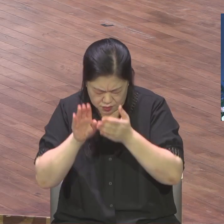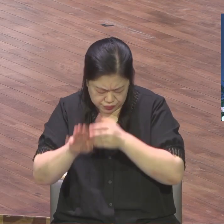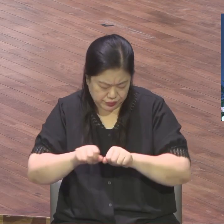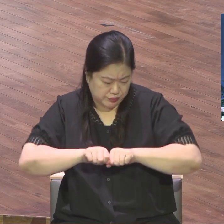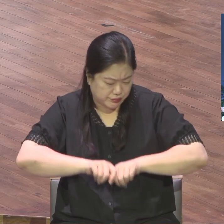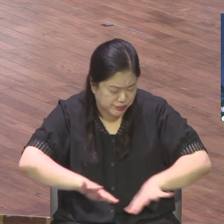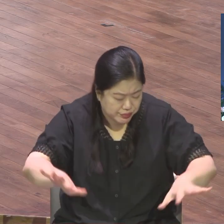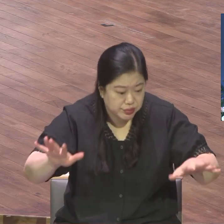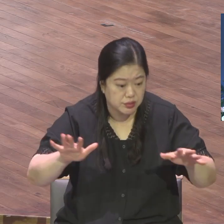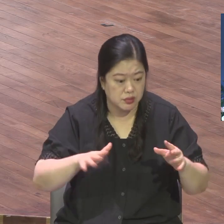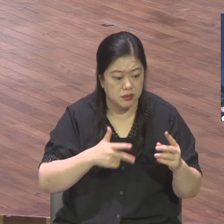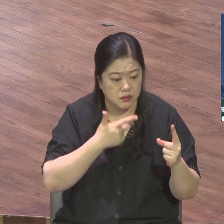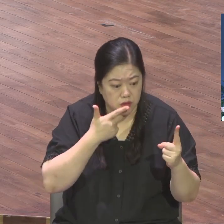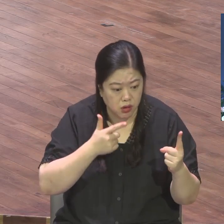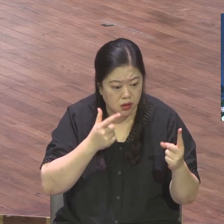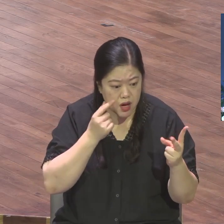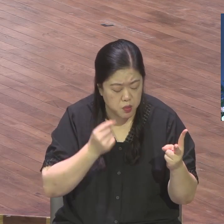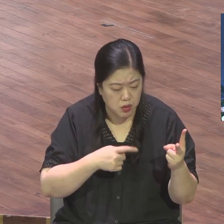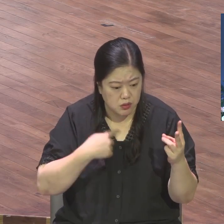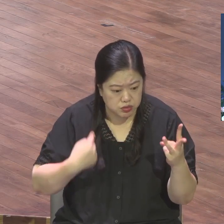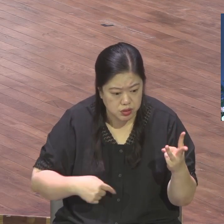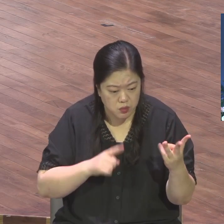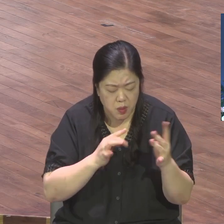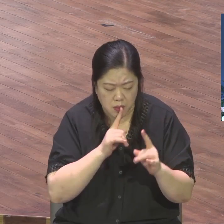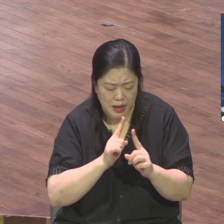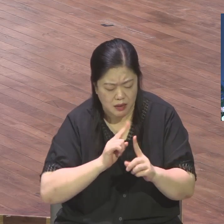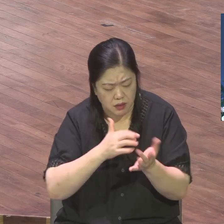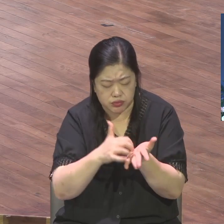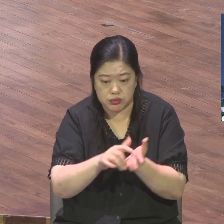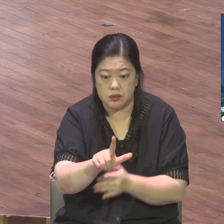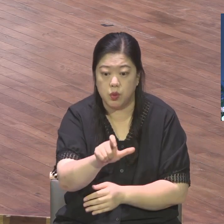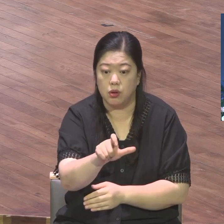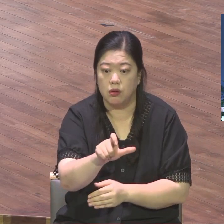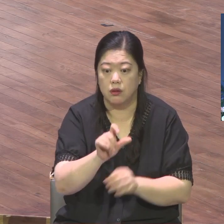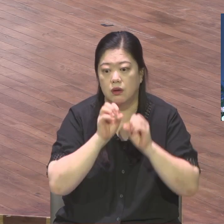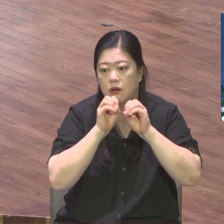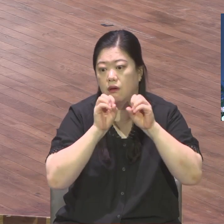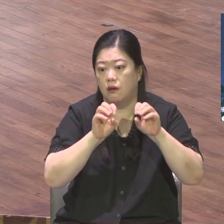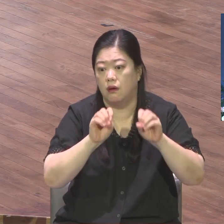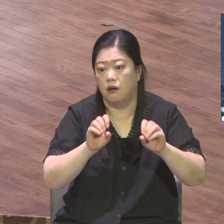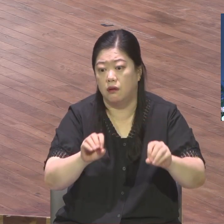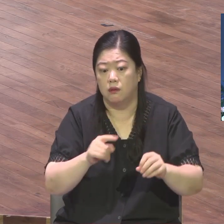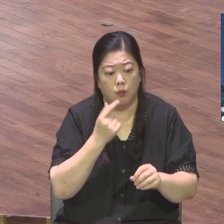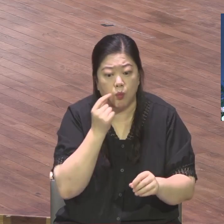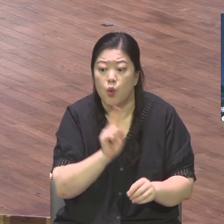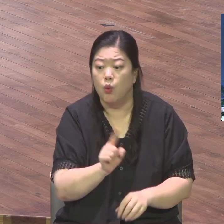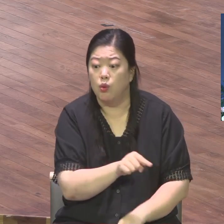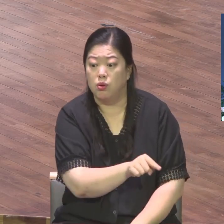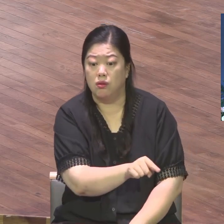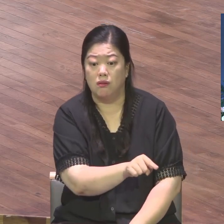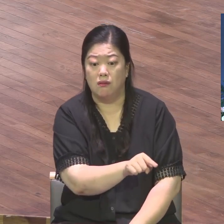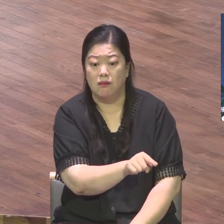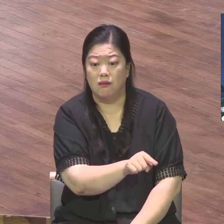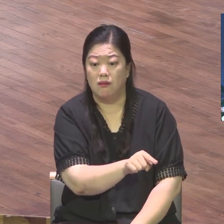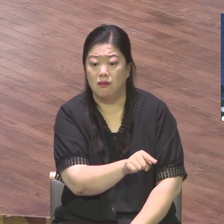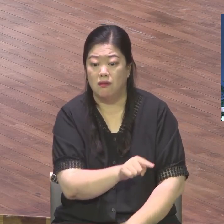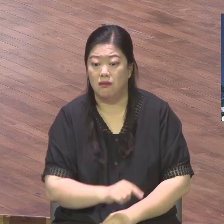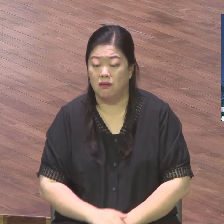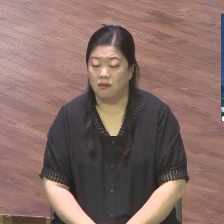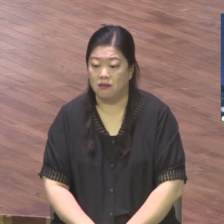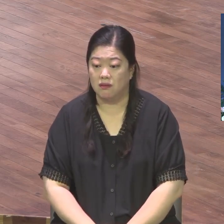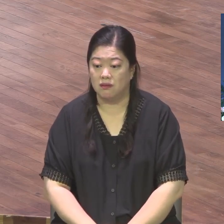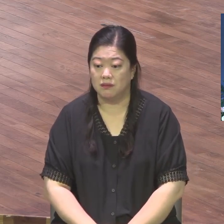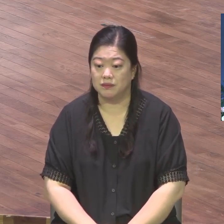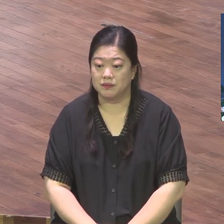그리고 예수님께서 각종 병을 치료해 주었어요. 특별히 개척을 하거나 선교 현장에 가보면